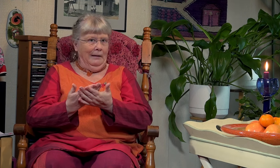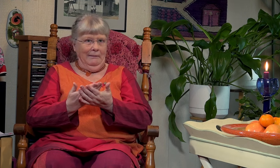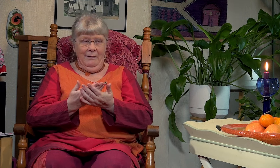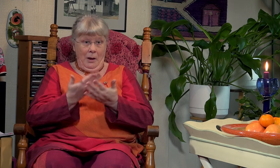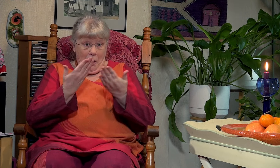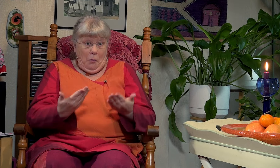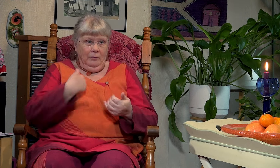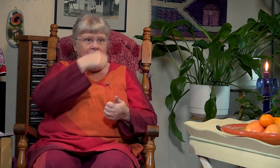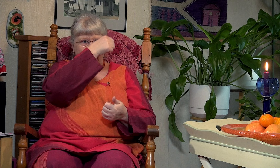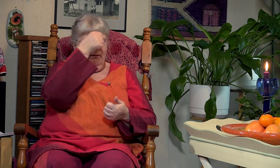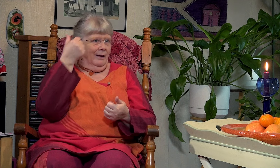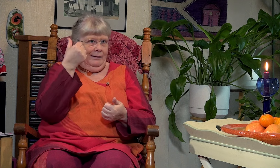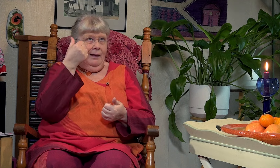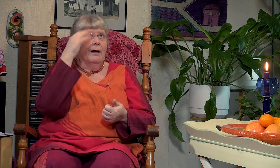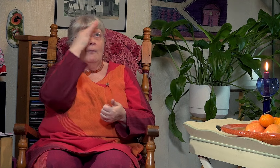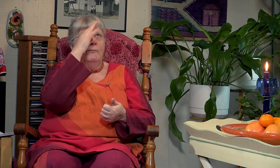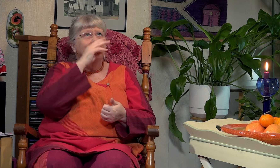talon rakennusasioissa. Olin tulkkina.